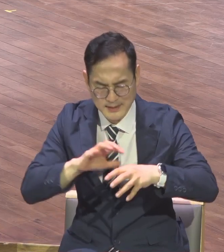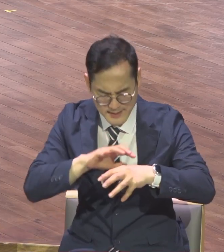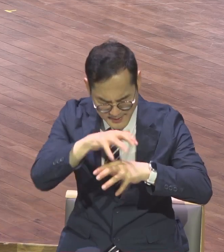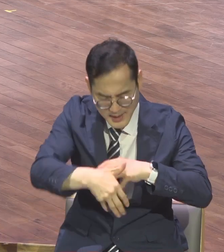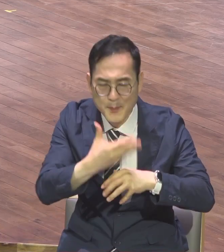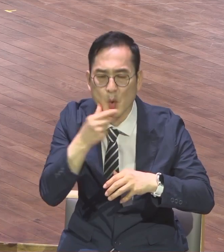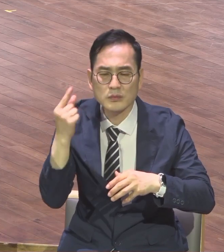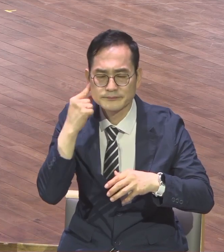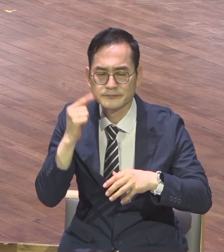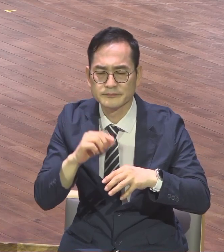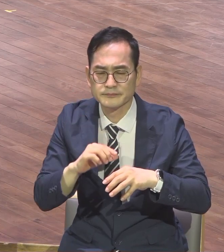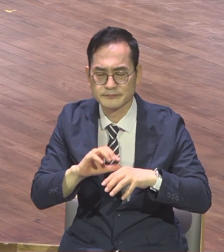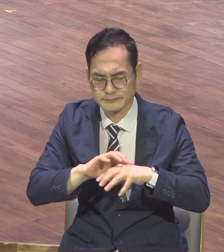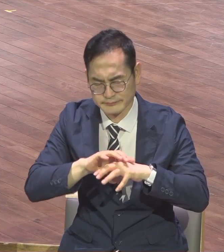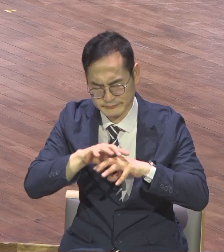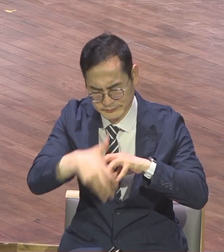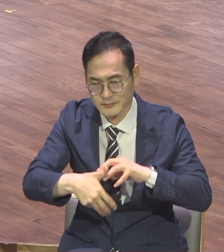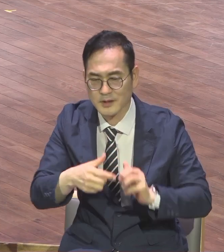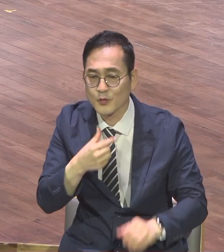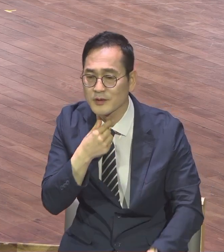하나님 소원을 간직한 자들이란